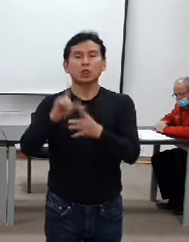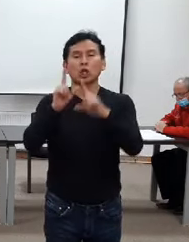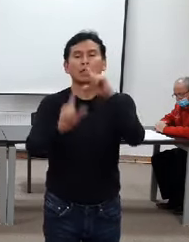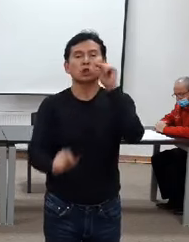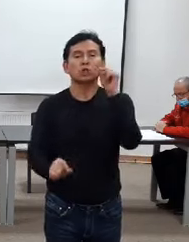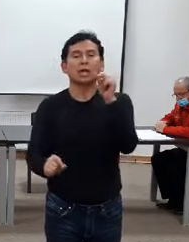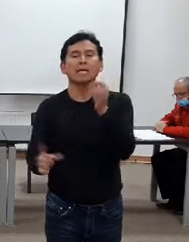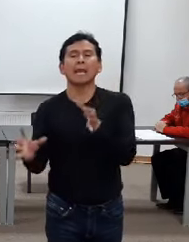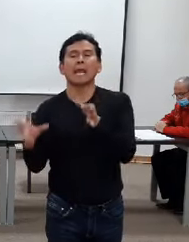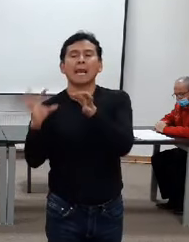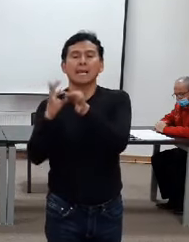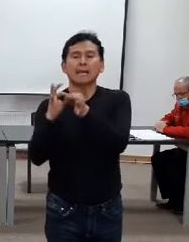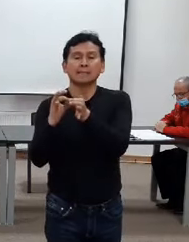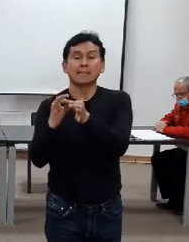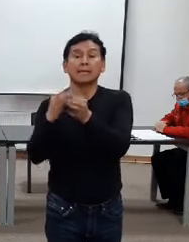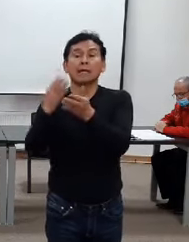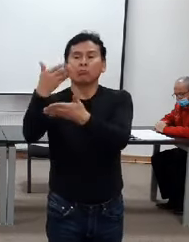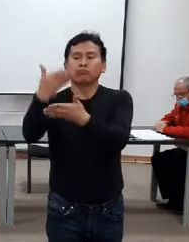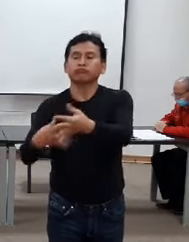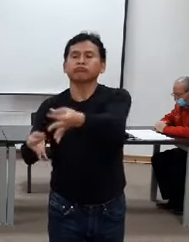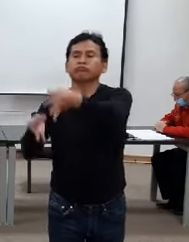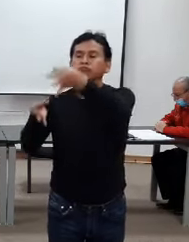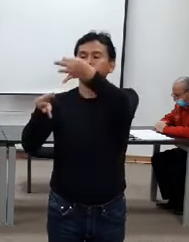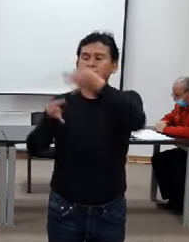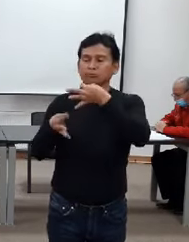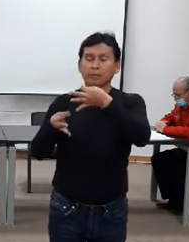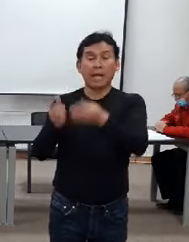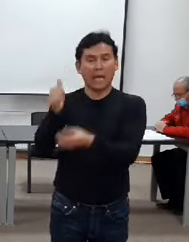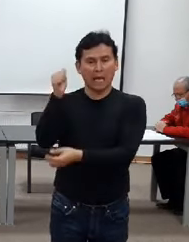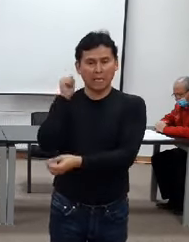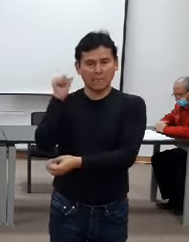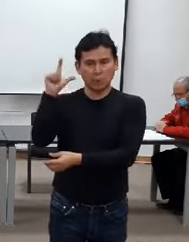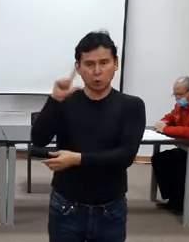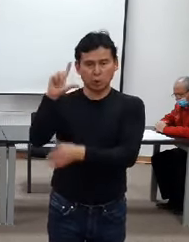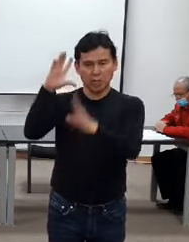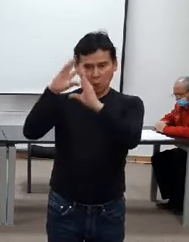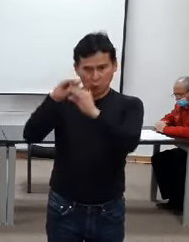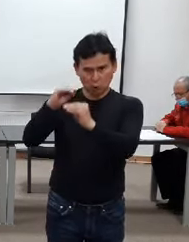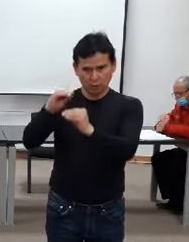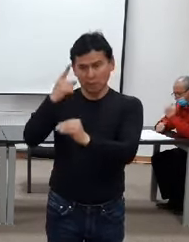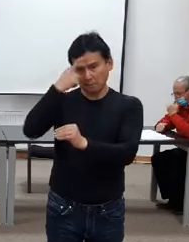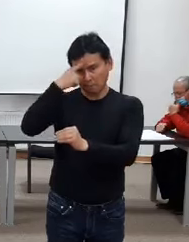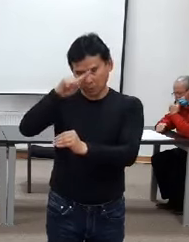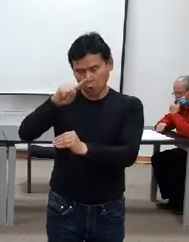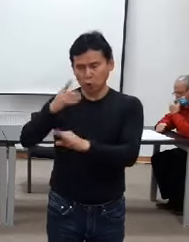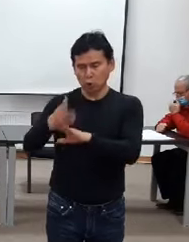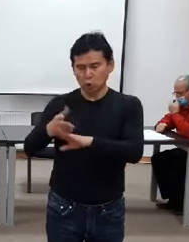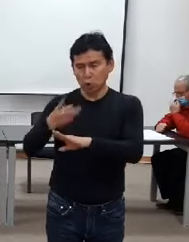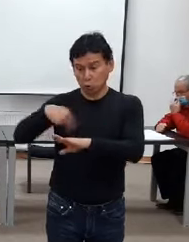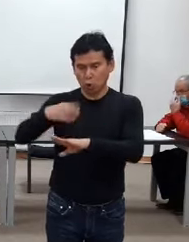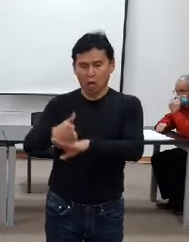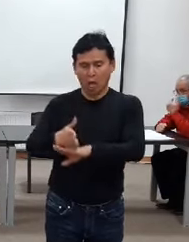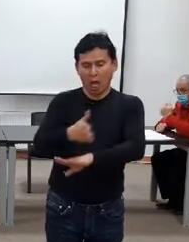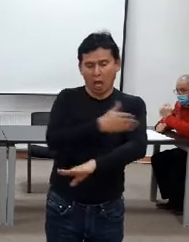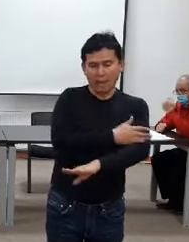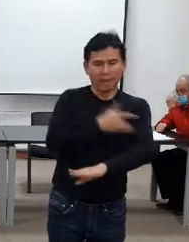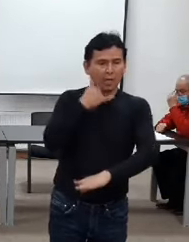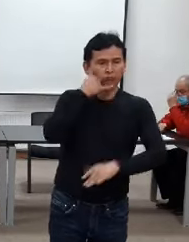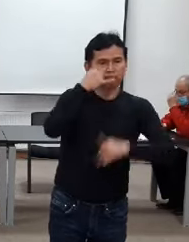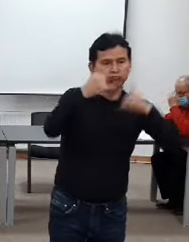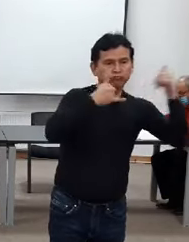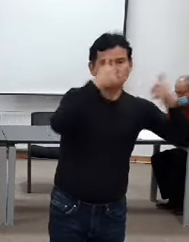el listado oficial. Y ese es el que llegó ayer mismo lunes, pero en la noche. Pero como nosotros hicimos el llamado por nuestra